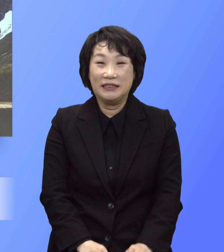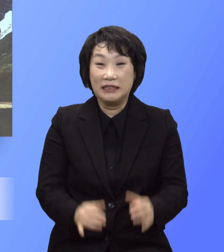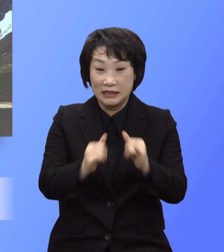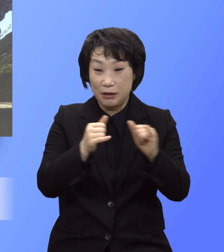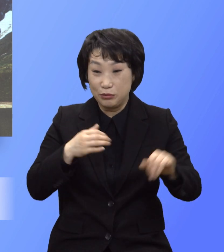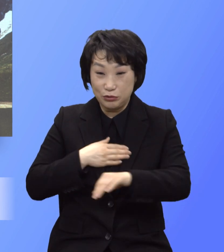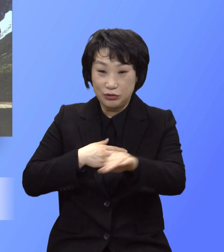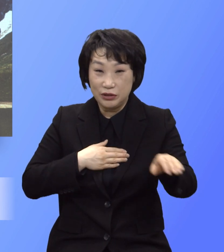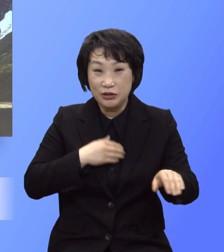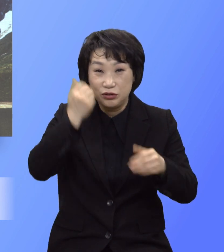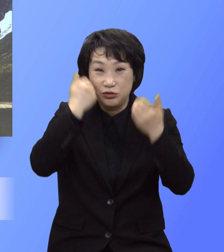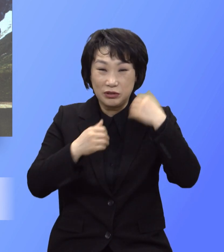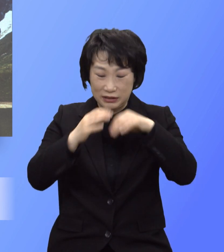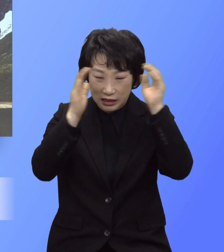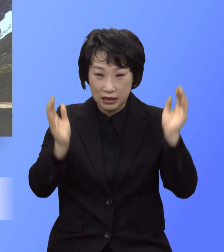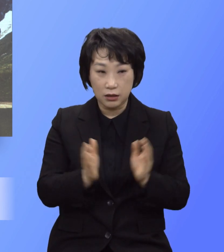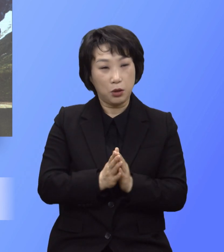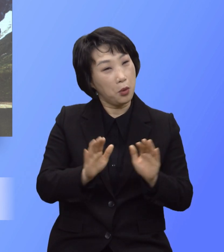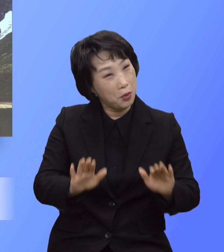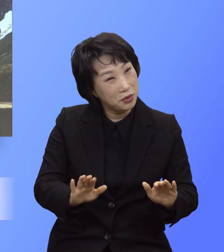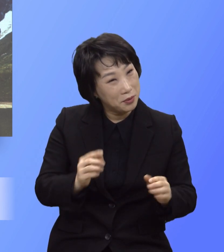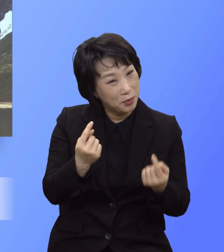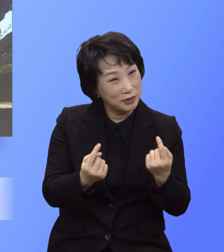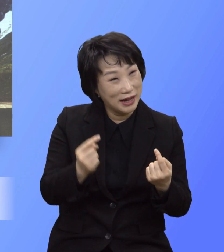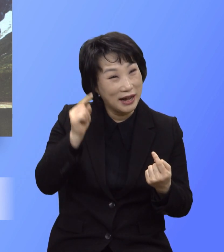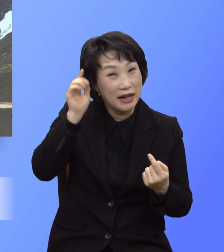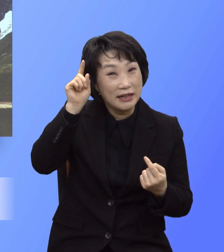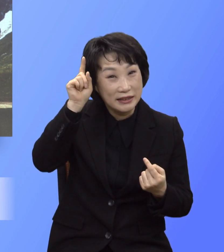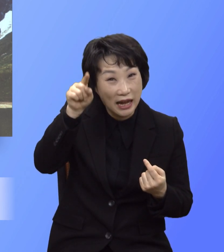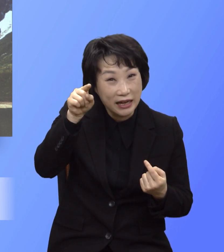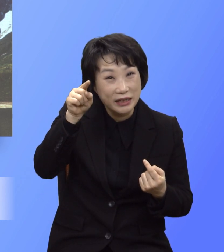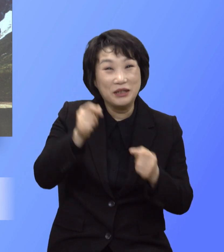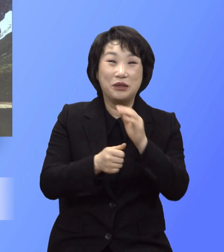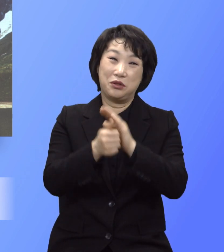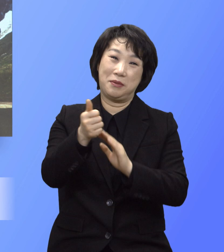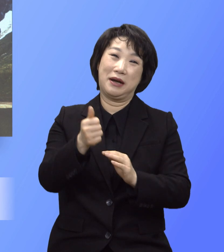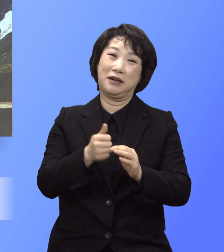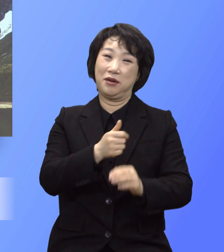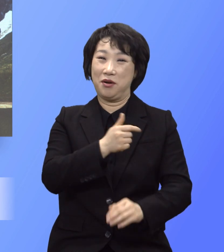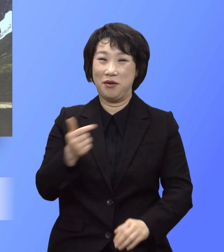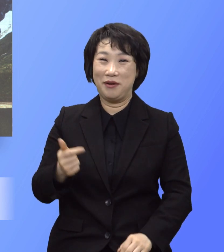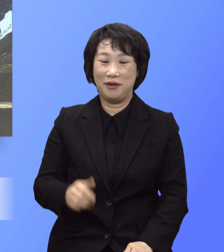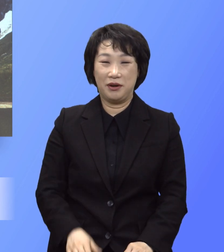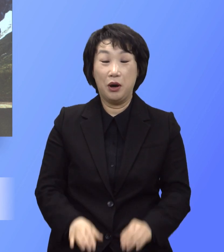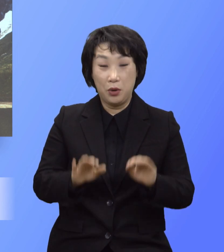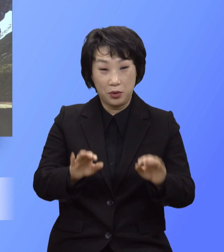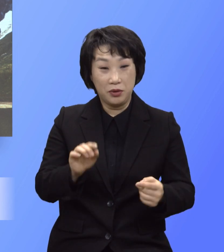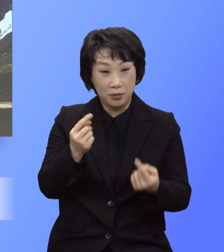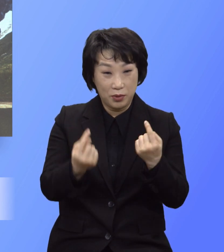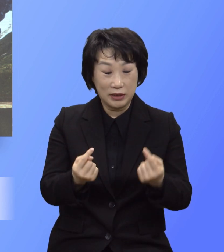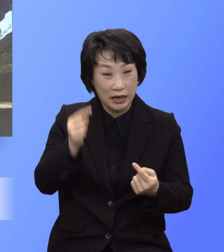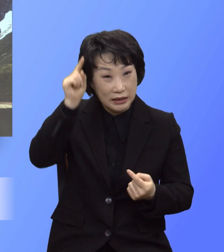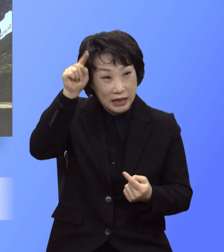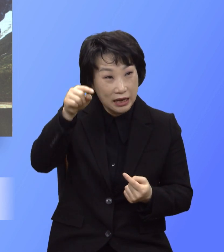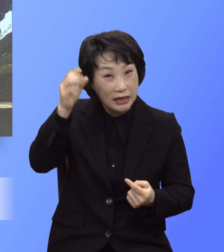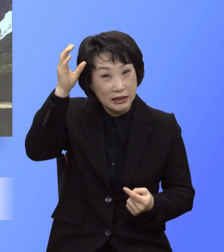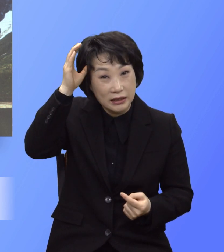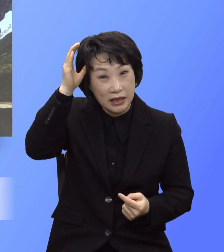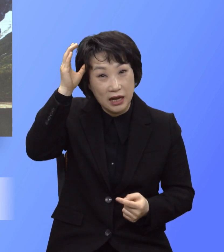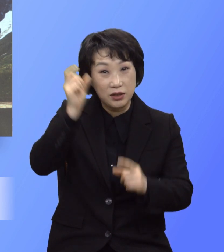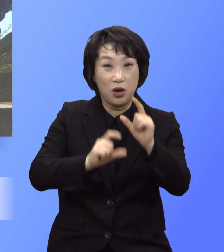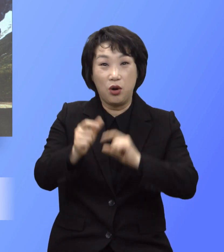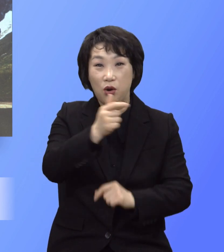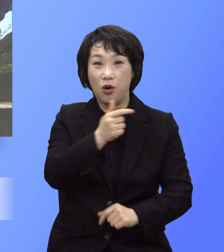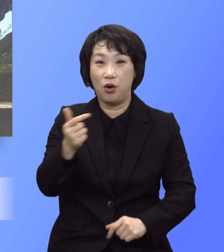누구든지 오늘보다 내일에 대한 소망이 크고 오늘보다 내일에 대한 기대가